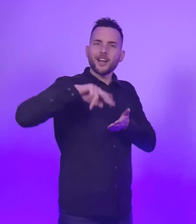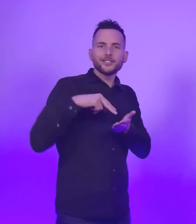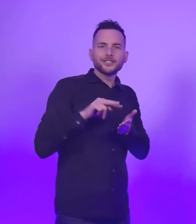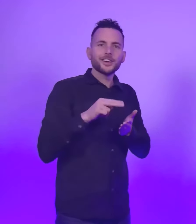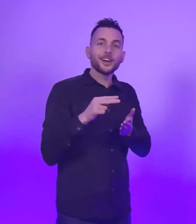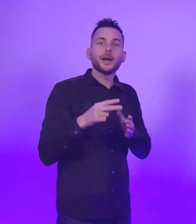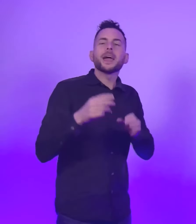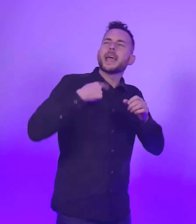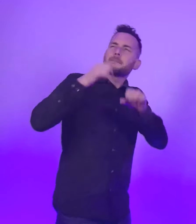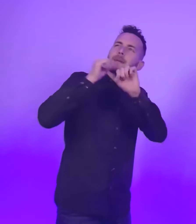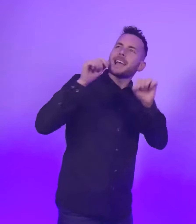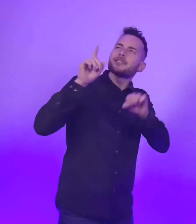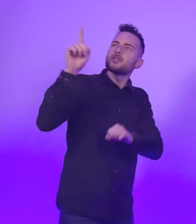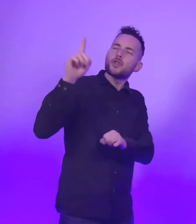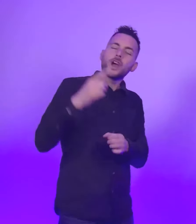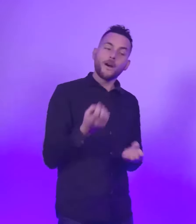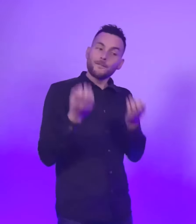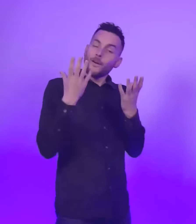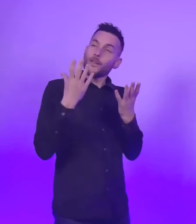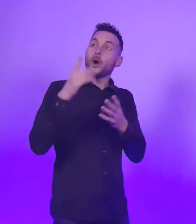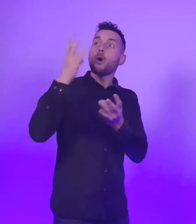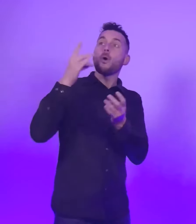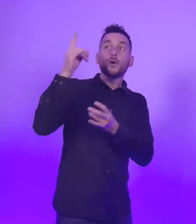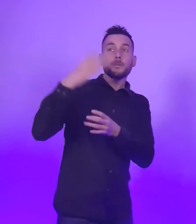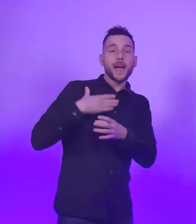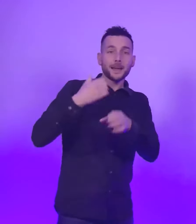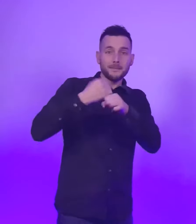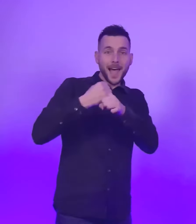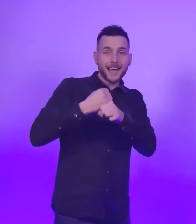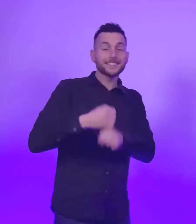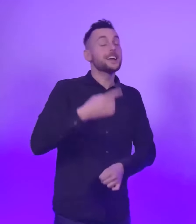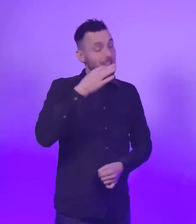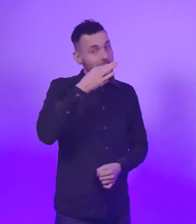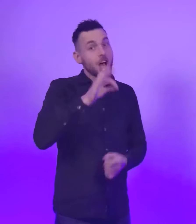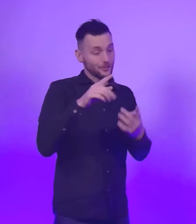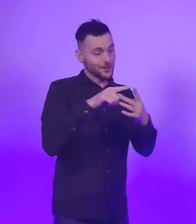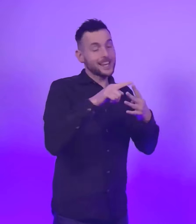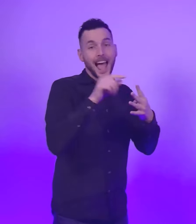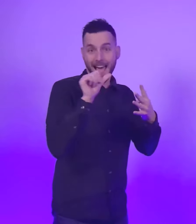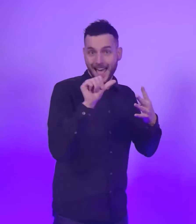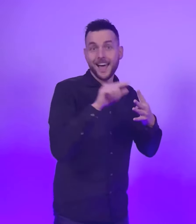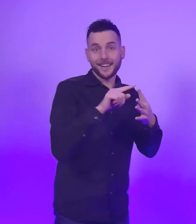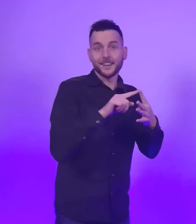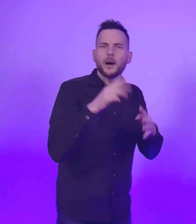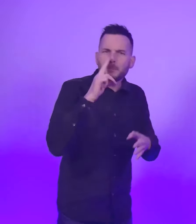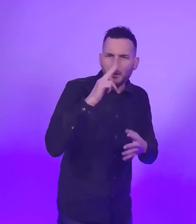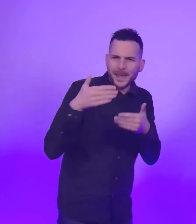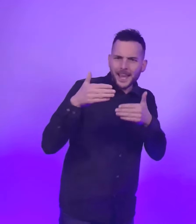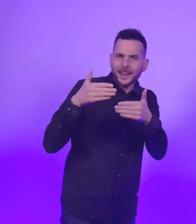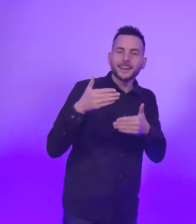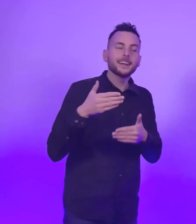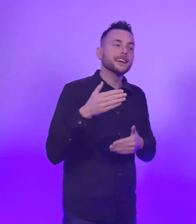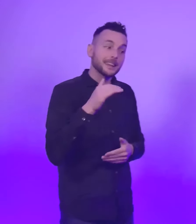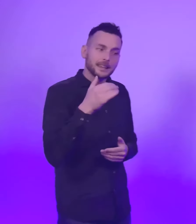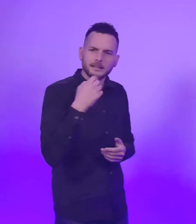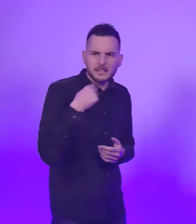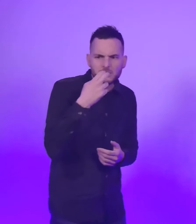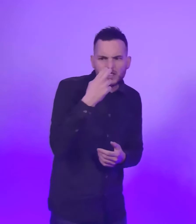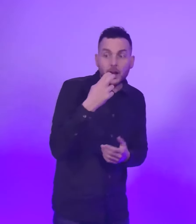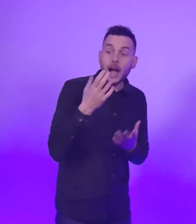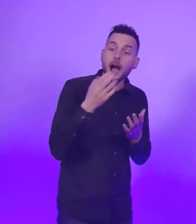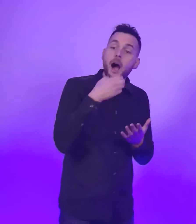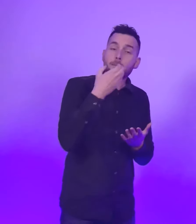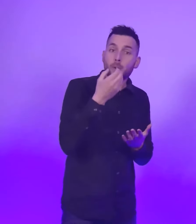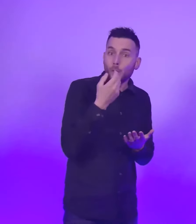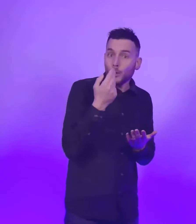wonder. U mij heeft gemaakt. En dat is antwoord A. Ja, je hebt gelijk. Die, probeer die. Oh, ik ben benieuwd. Is het groen? Appeltje